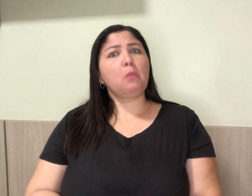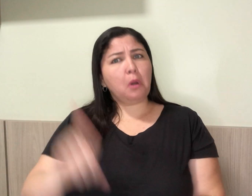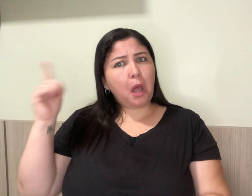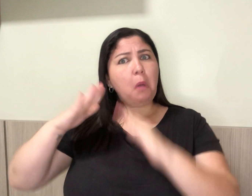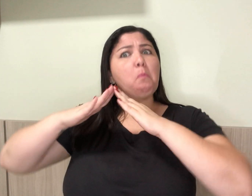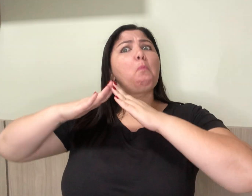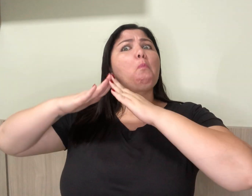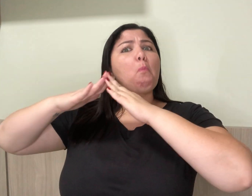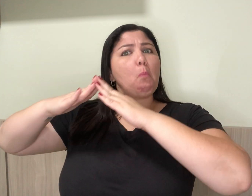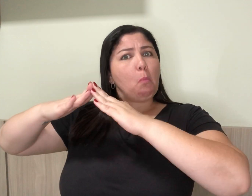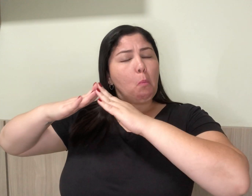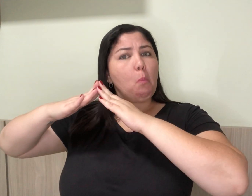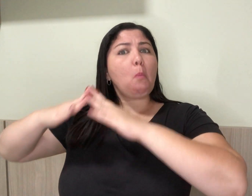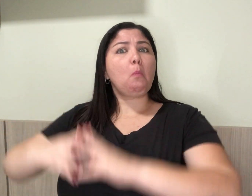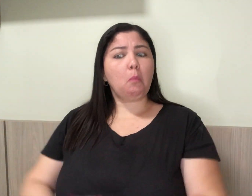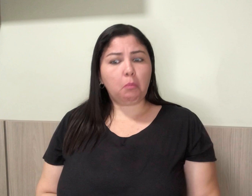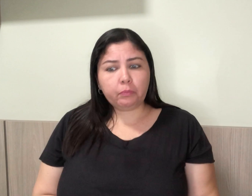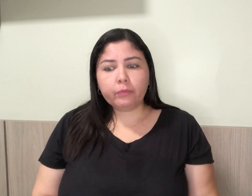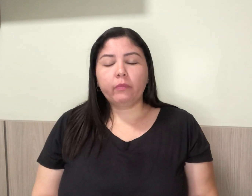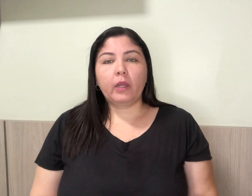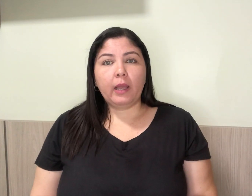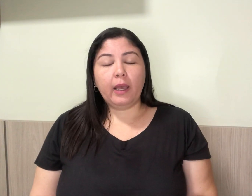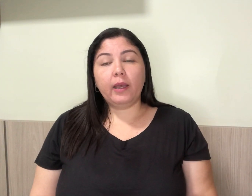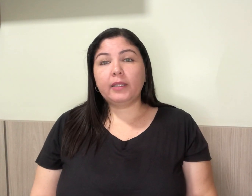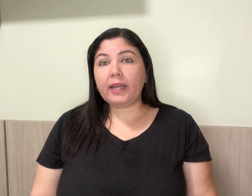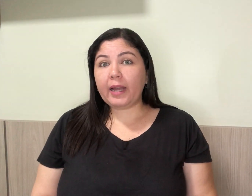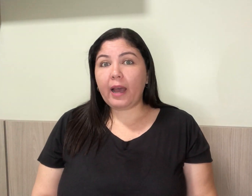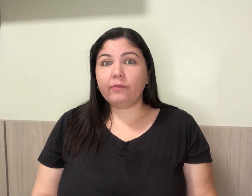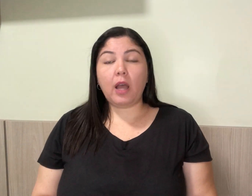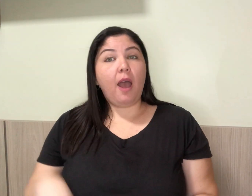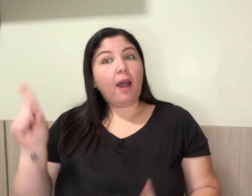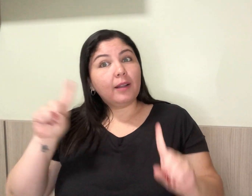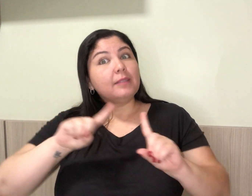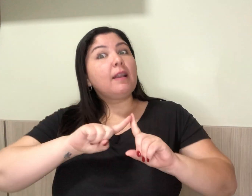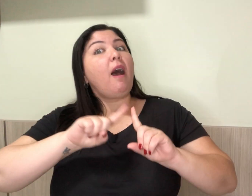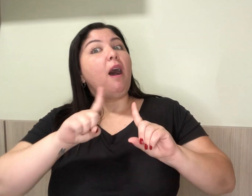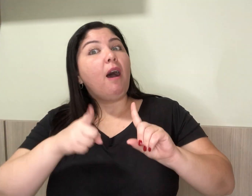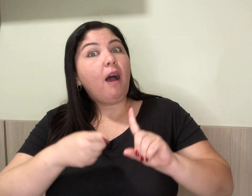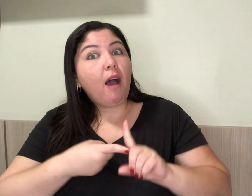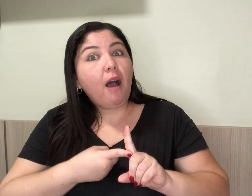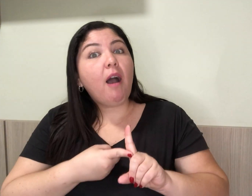Ela tá grávida.